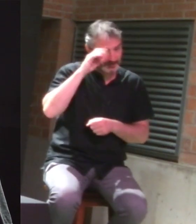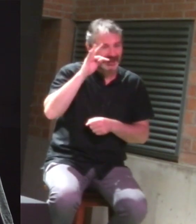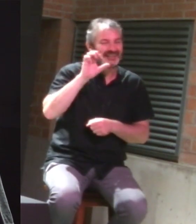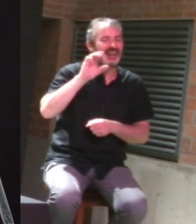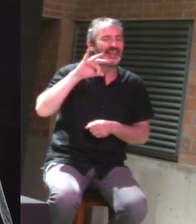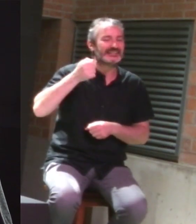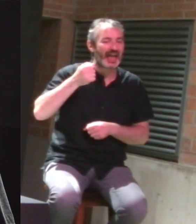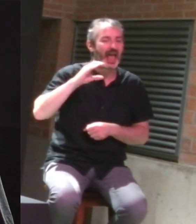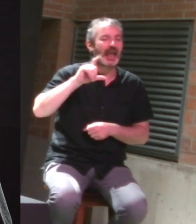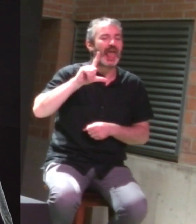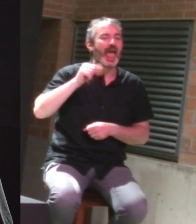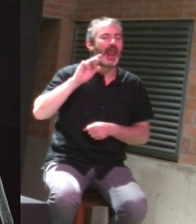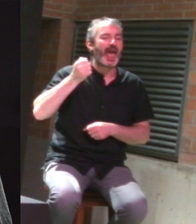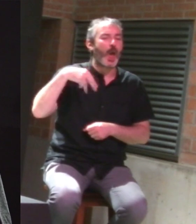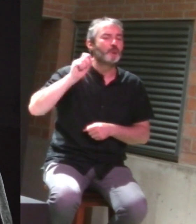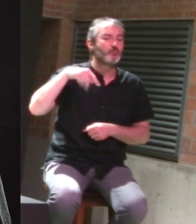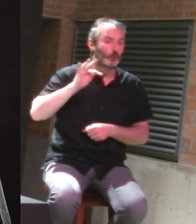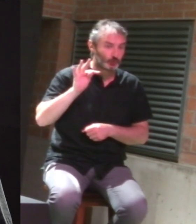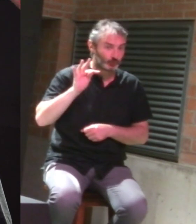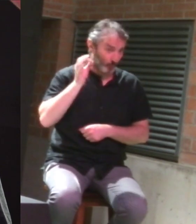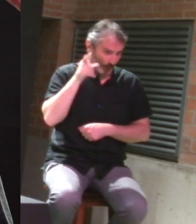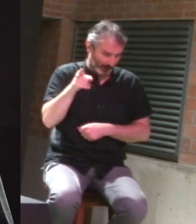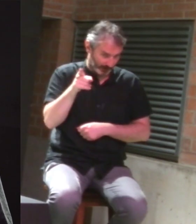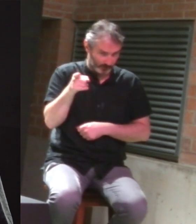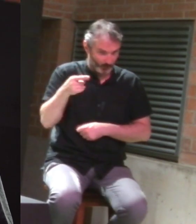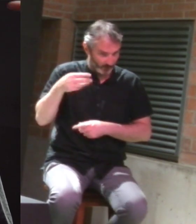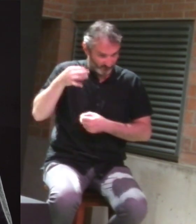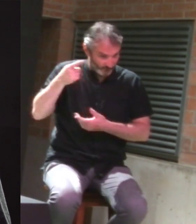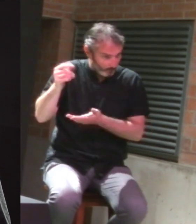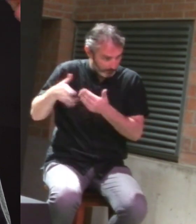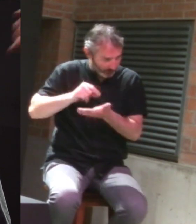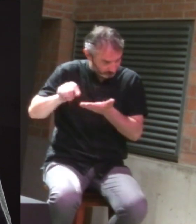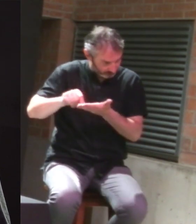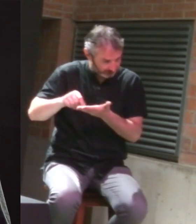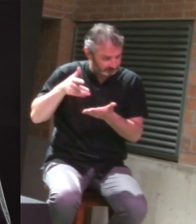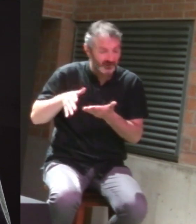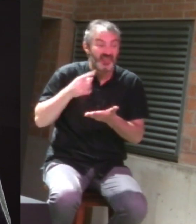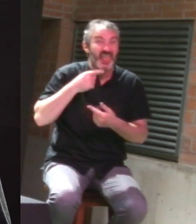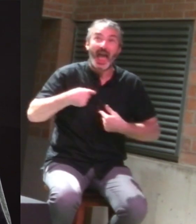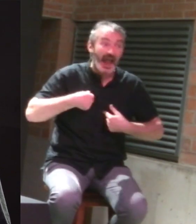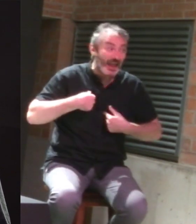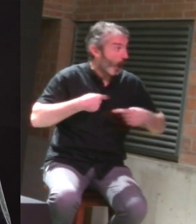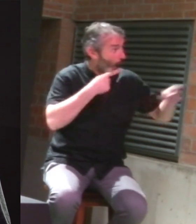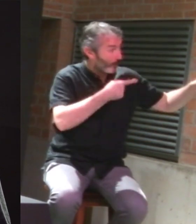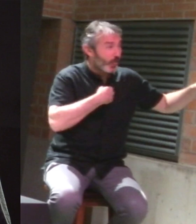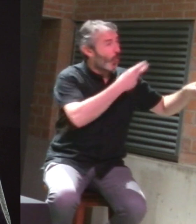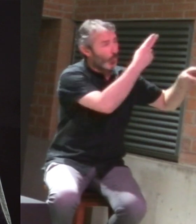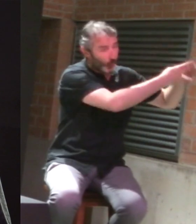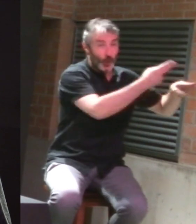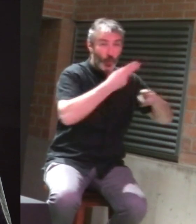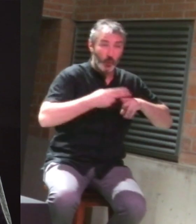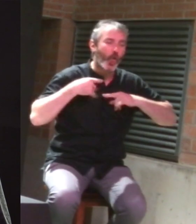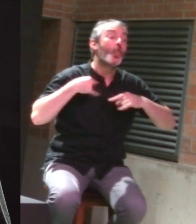Claramunt, cuando decía, y cito literal, en el taller se nos explota más que al hombre, en